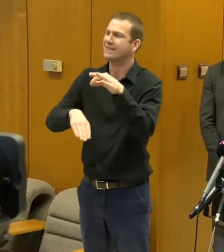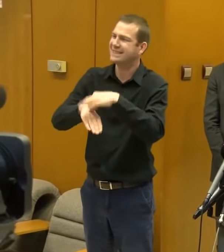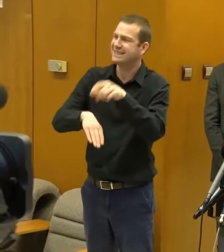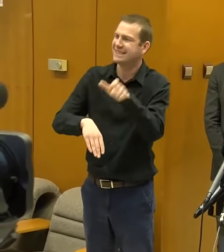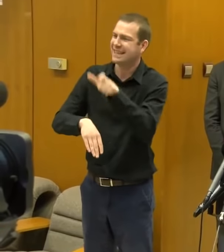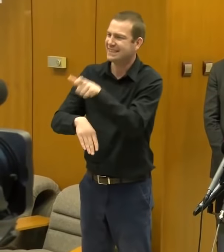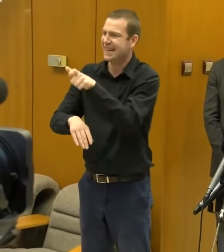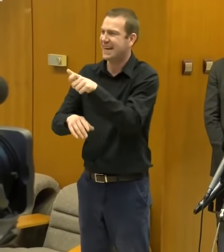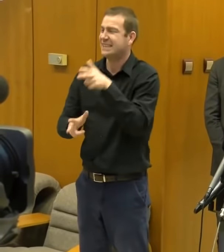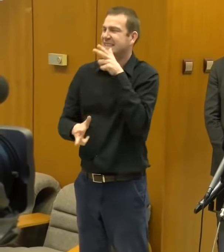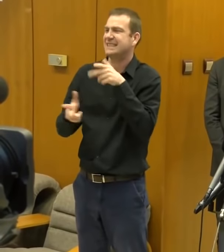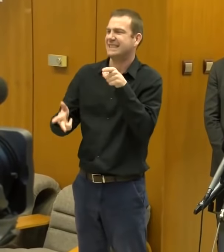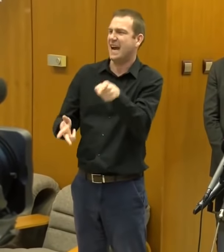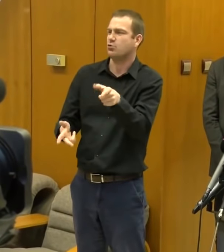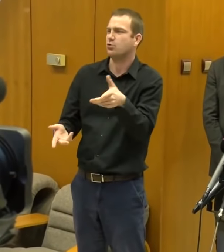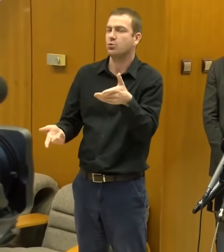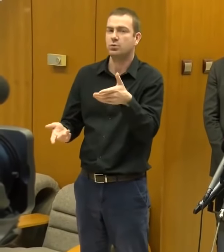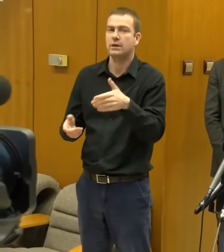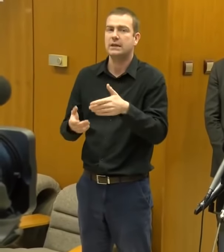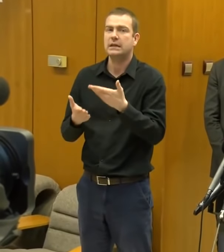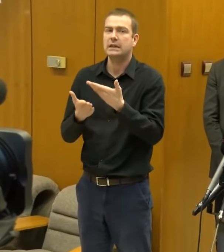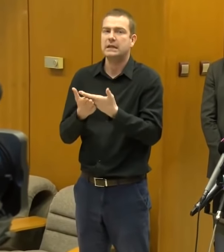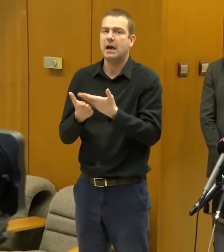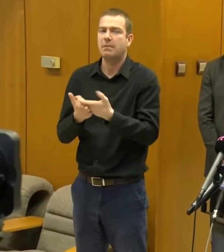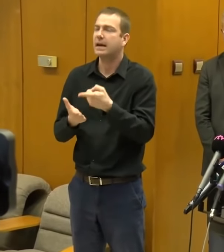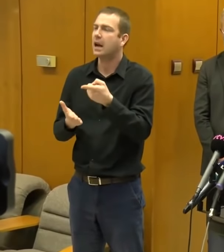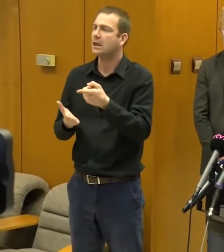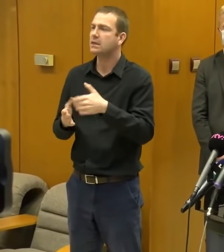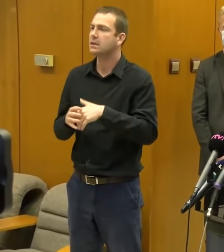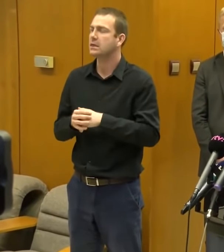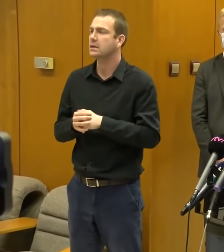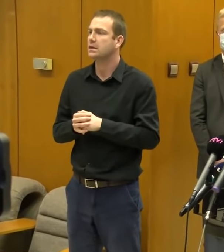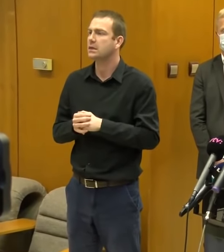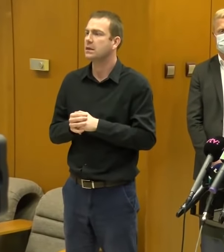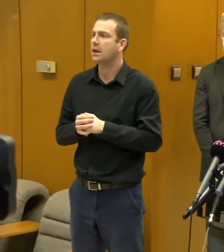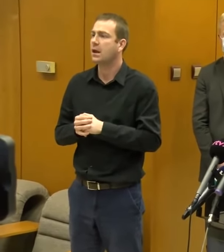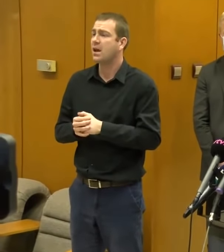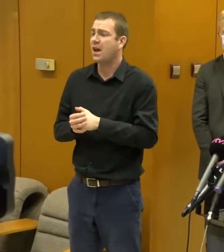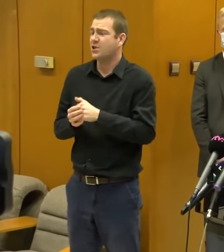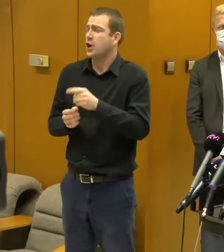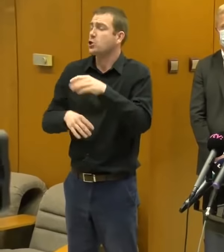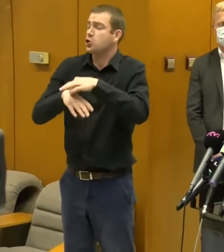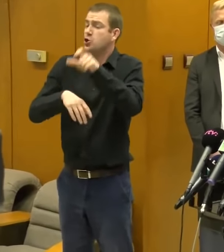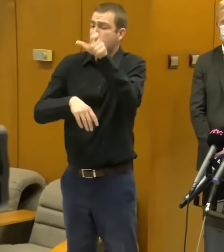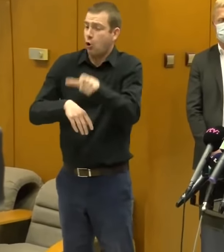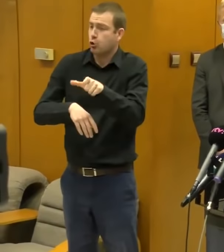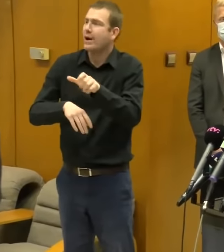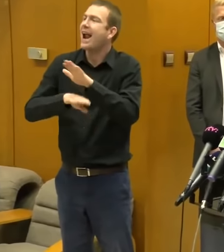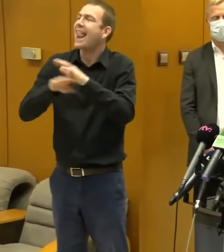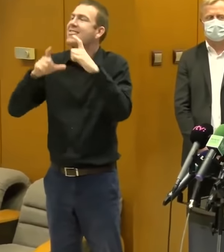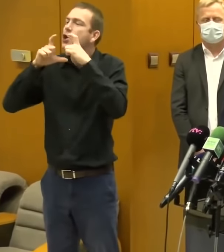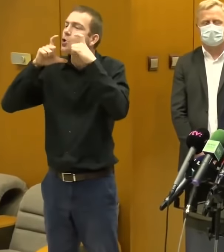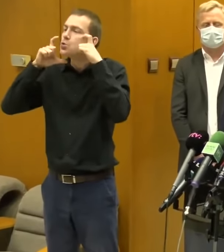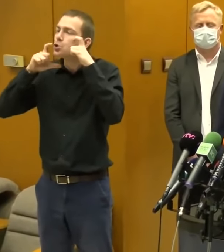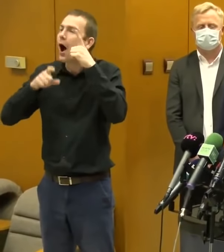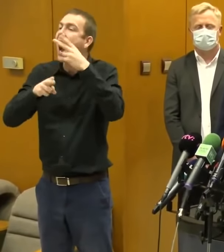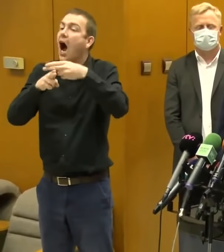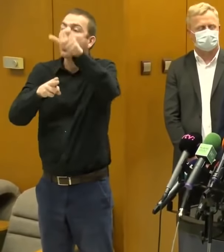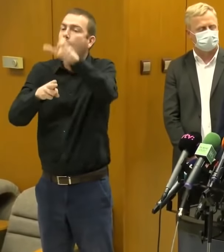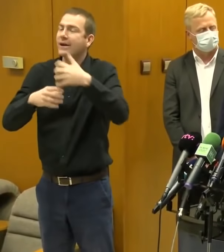ošetrovať pacientov len v rúškach, hoci pacienti majú príznaky koronavírusu? O mnoho lepšie asi